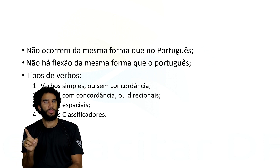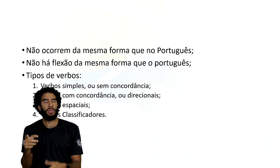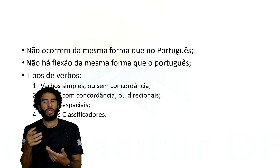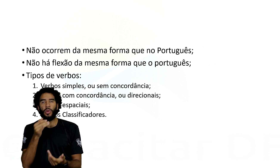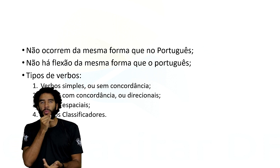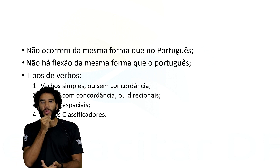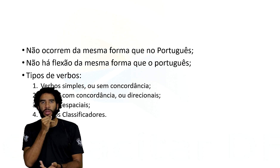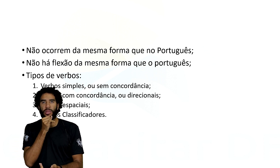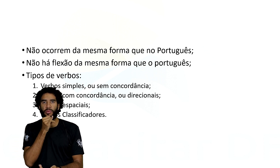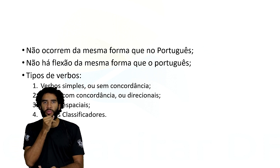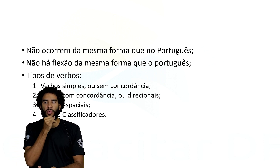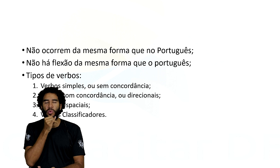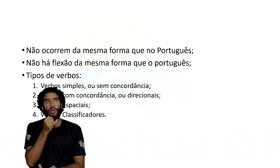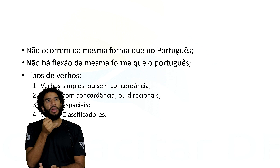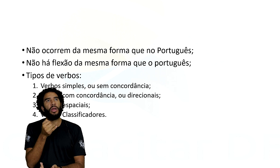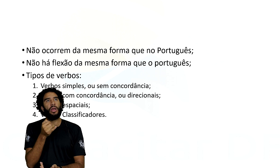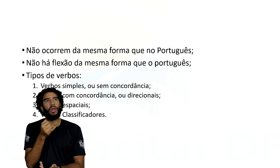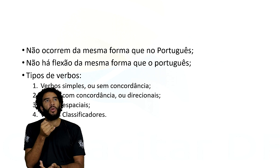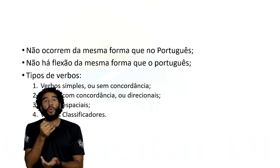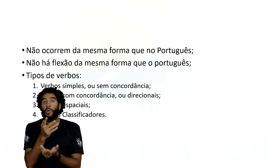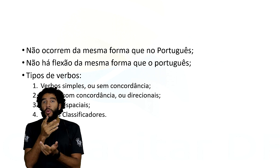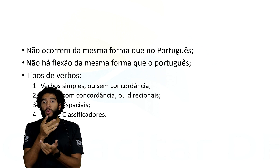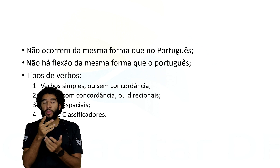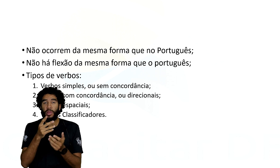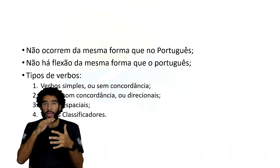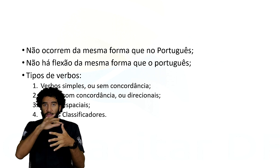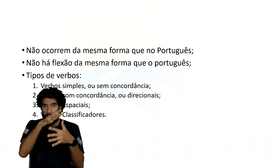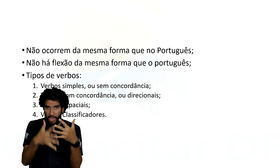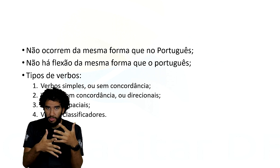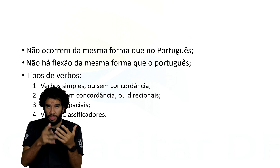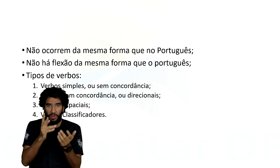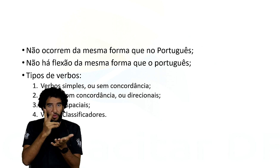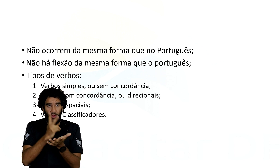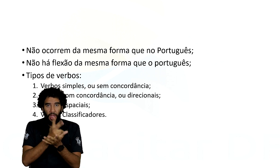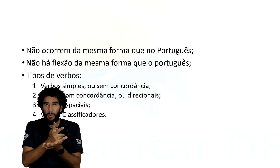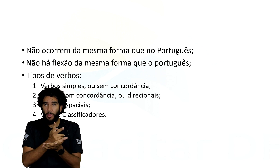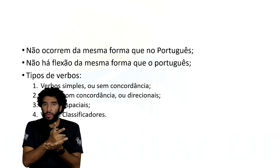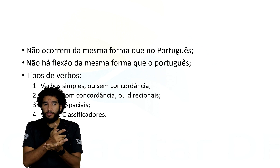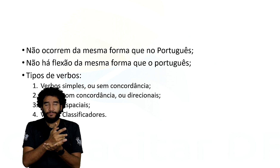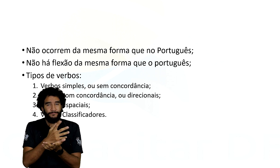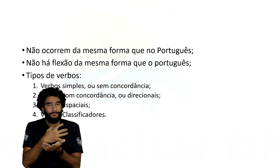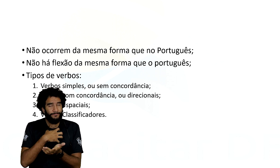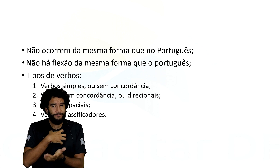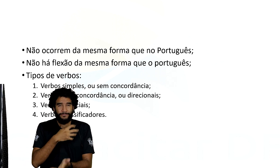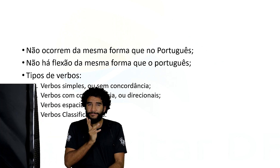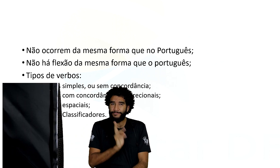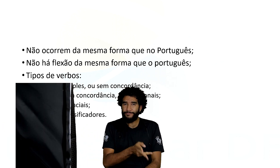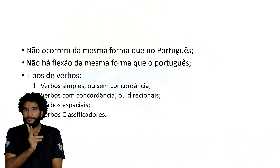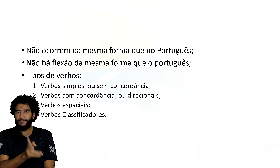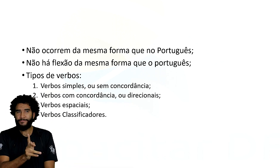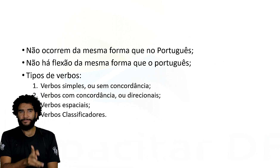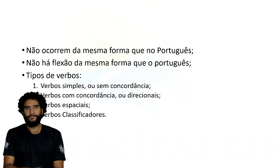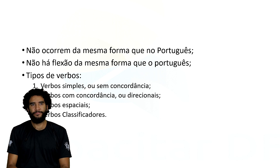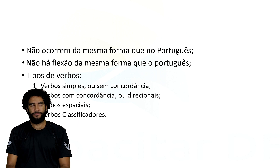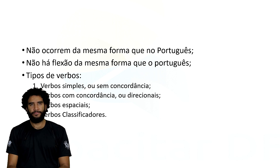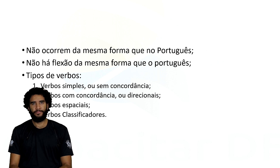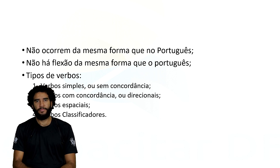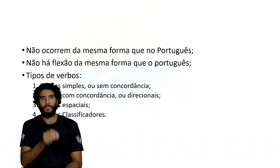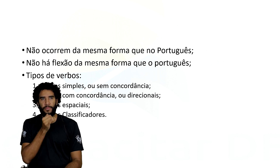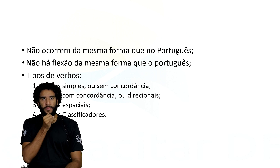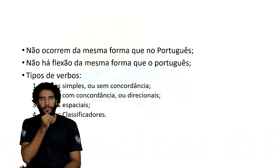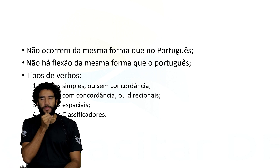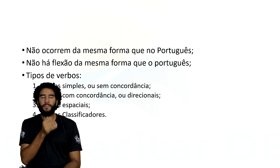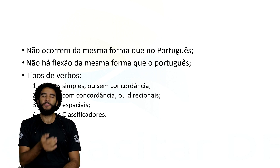flexão no verbo como existe no português. Ou seja, no português a gente aprende que o nosso verbo ele se flexiona